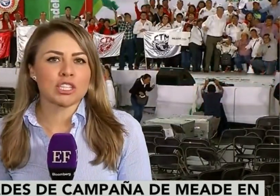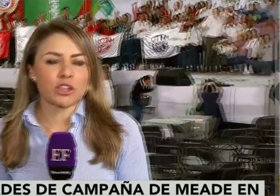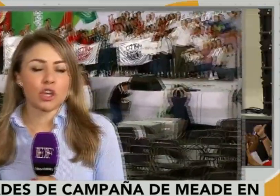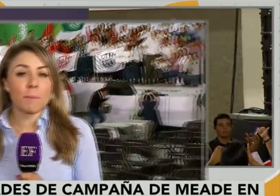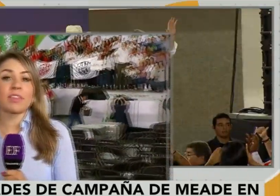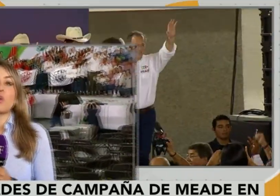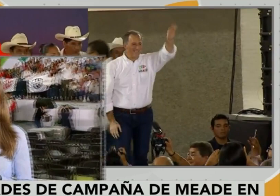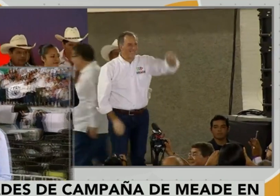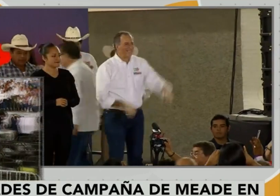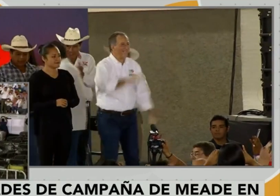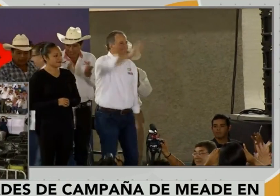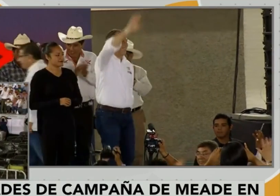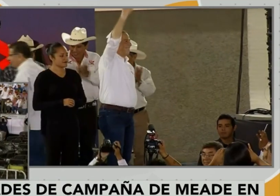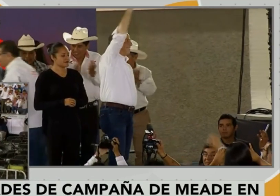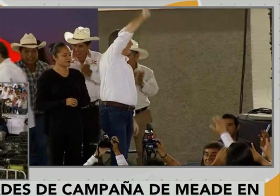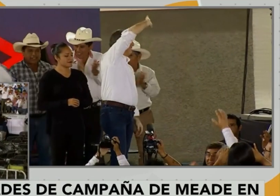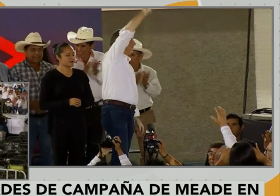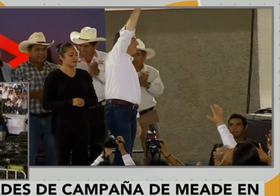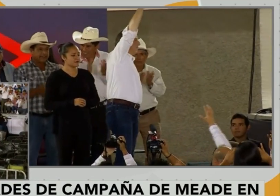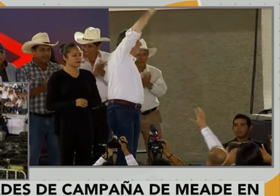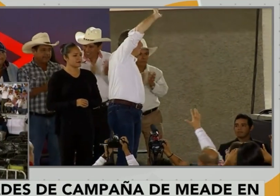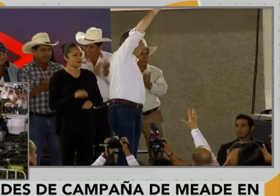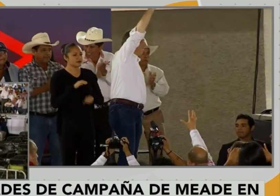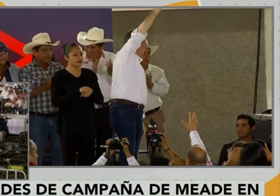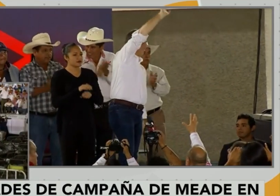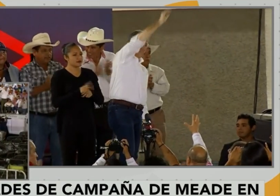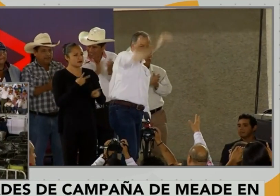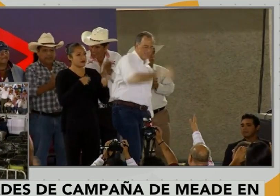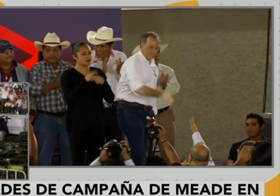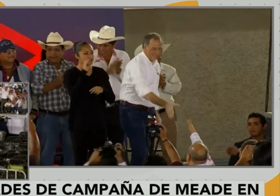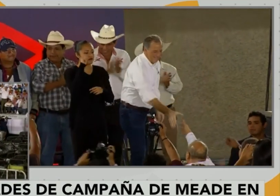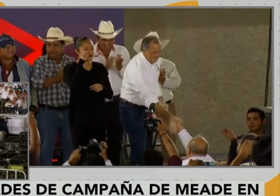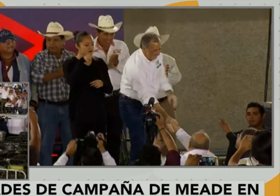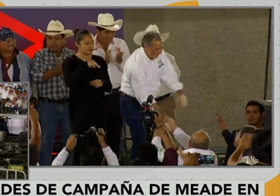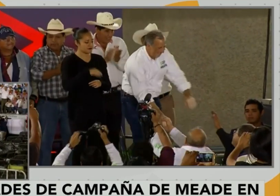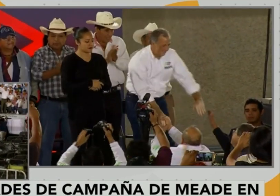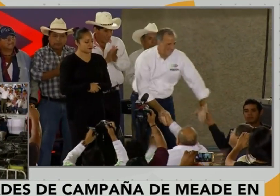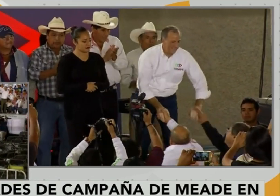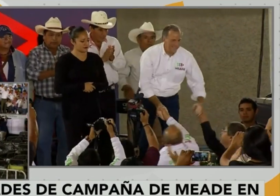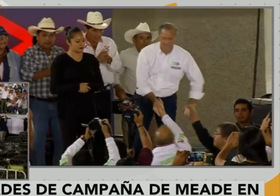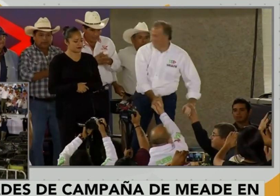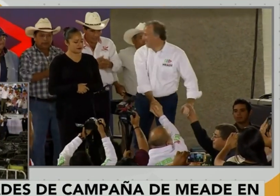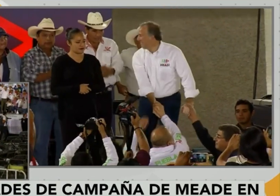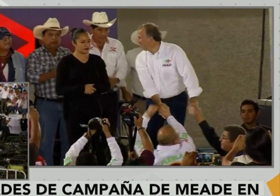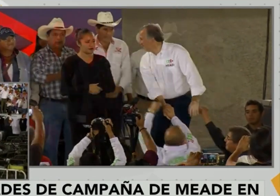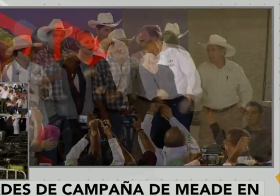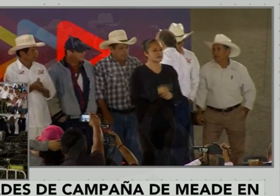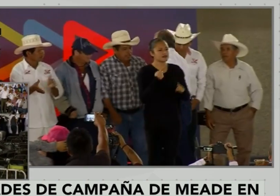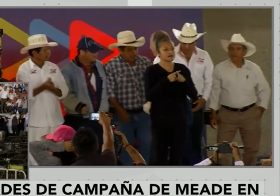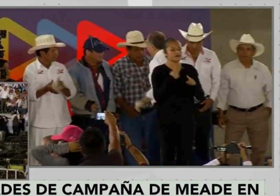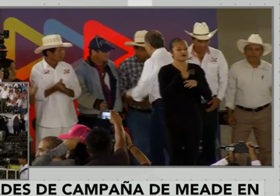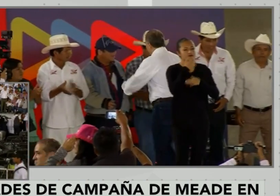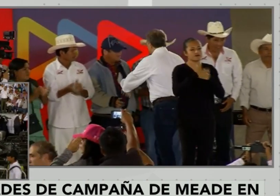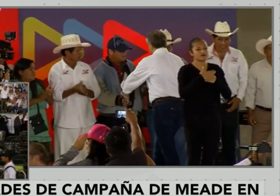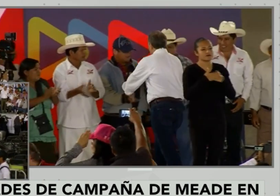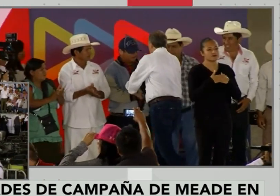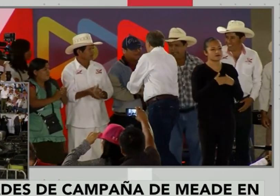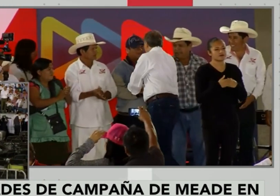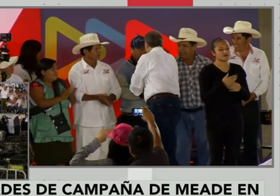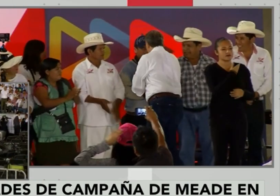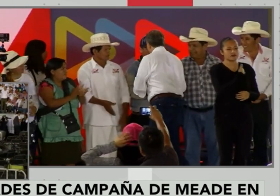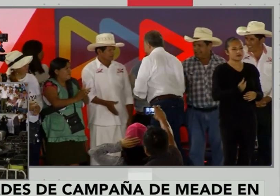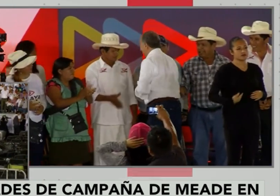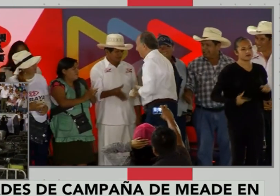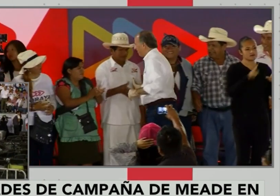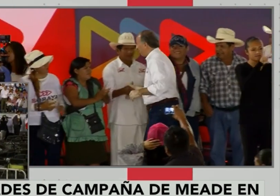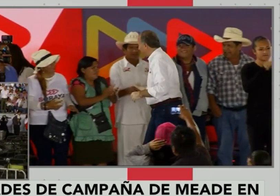México, José Antonio Meade Curibreña, acompañado de Antorcha Campesina. Aquí fue contundente en cuanto a